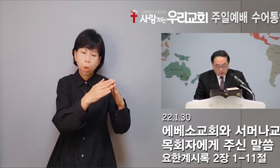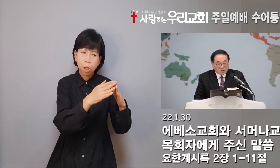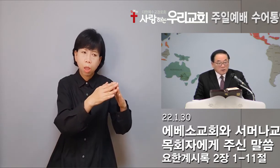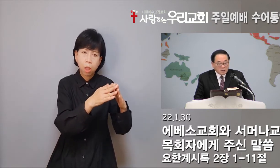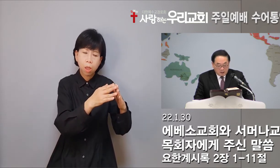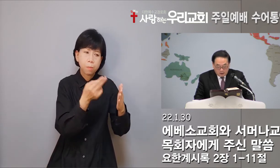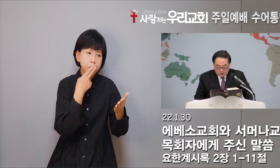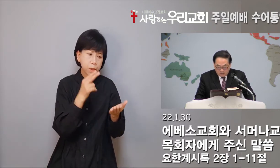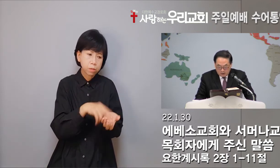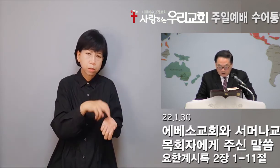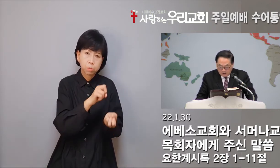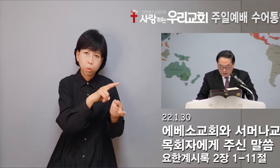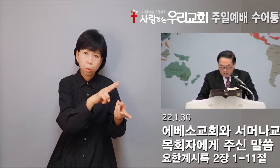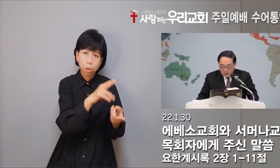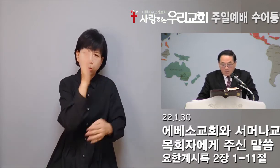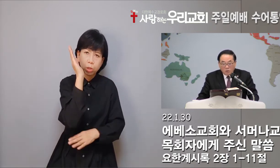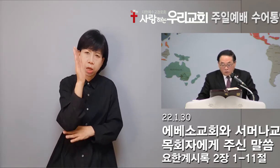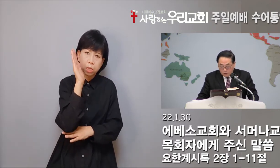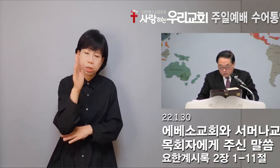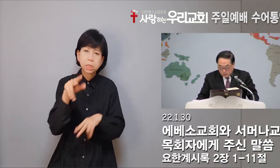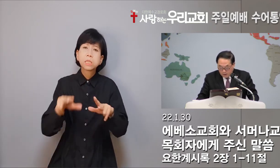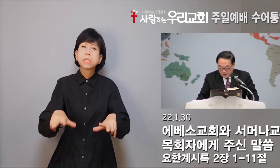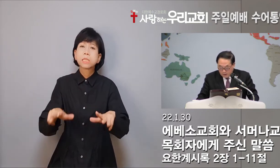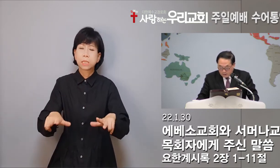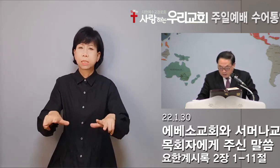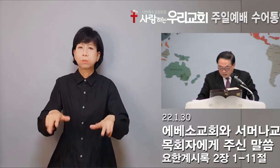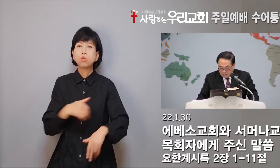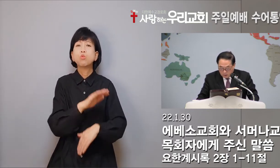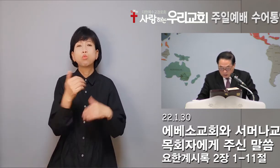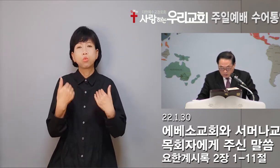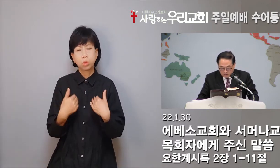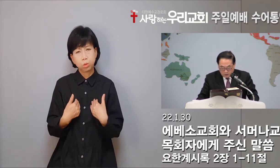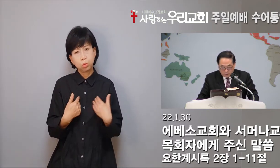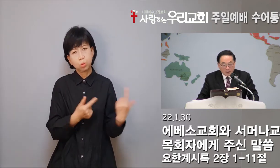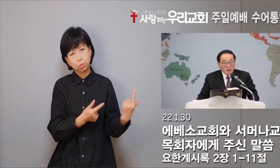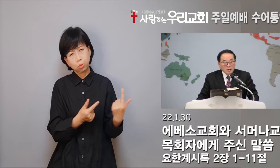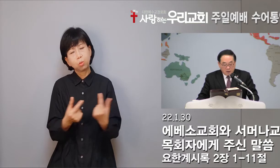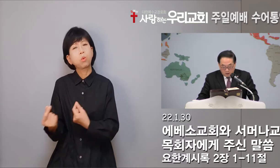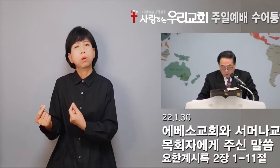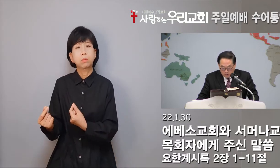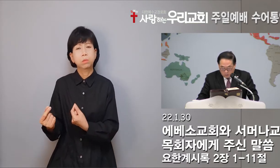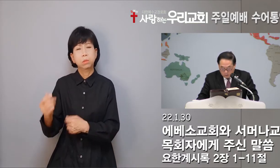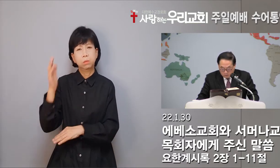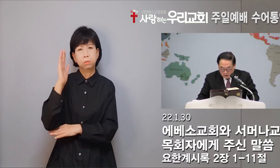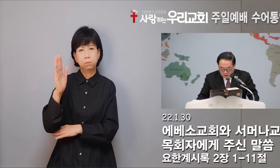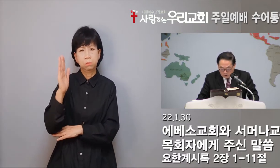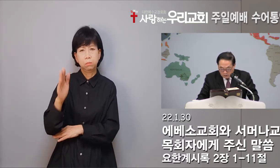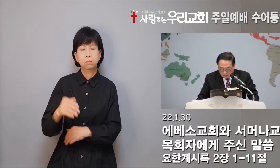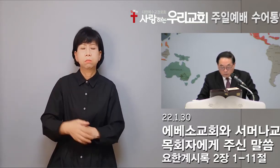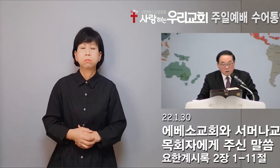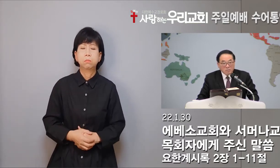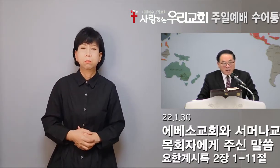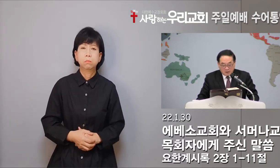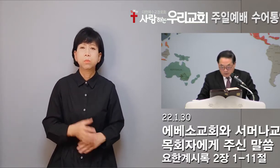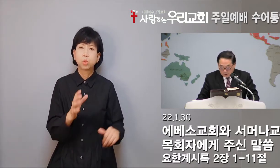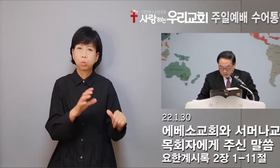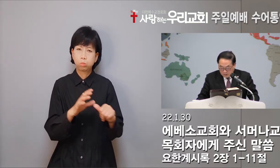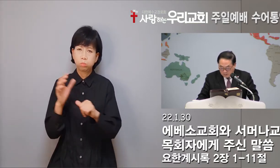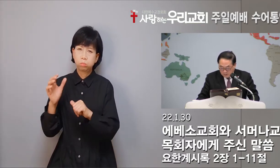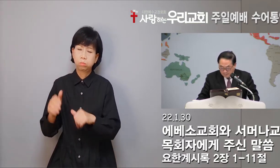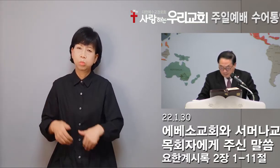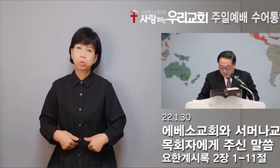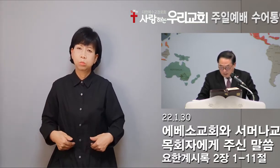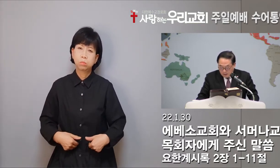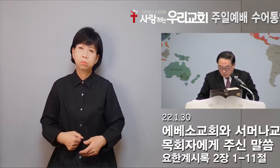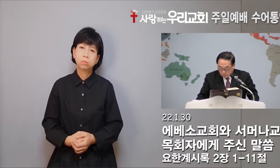교회, 즉 지상의 지금 현 시대의 모든 교회 사자들과 성도들에게, 그리고 오늘 우리에게 적용되는 말씀이라는